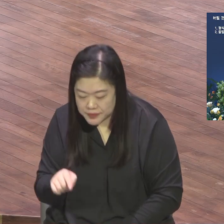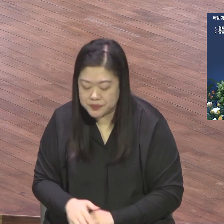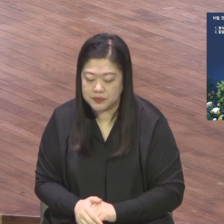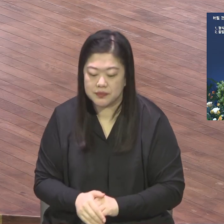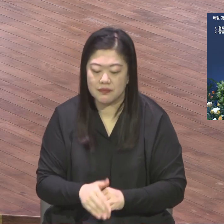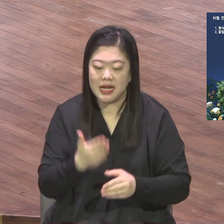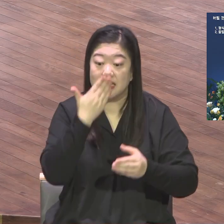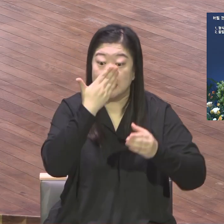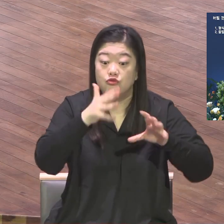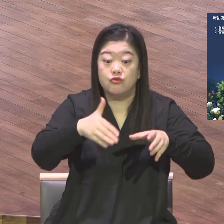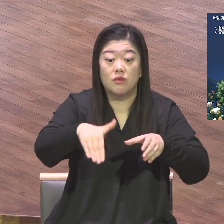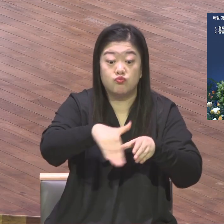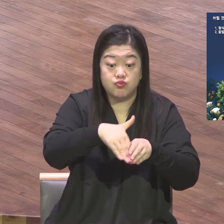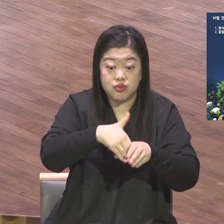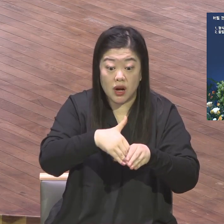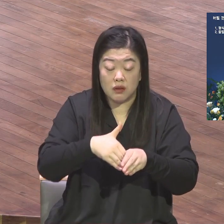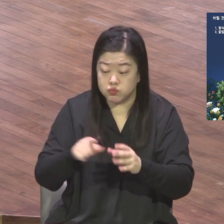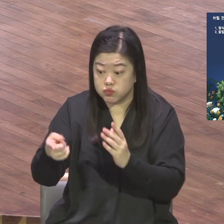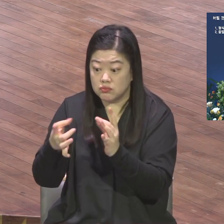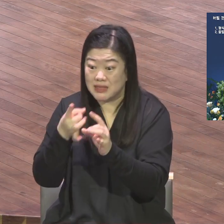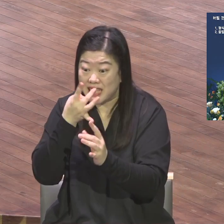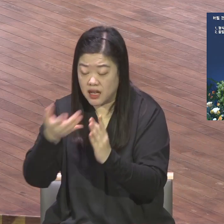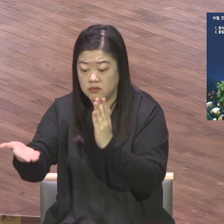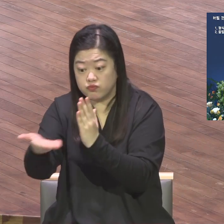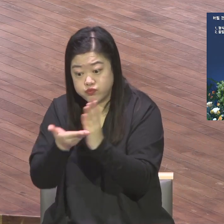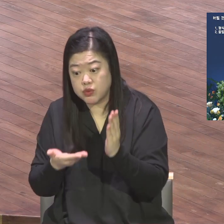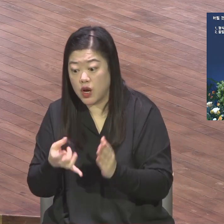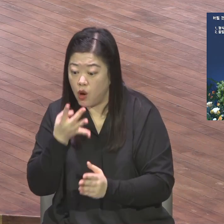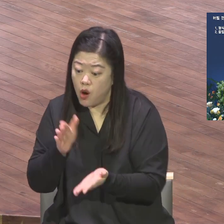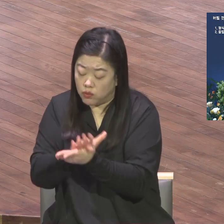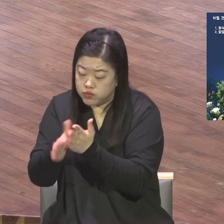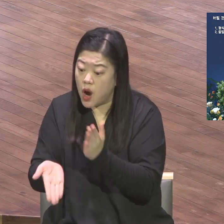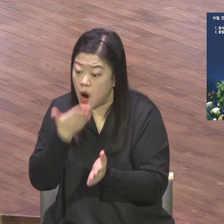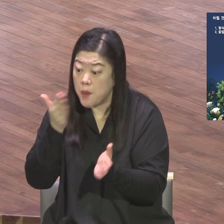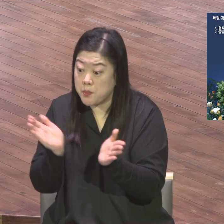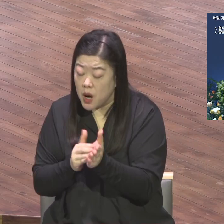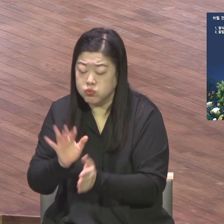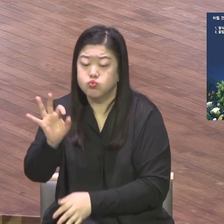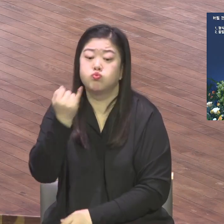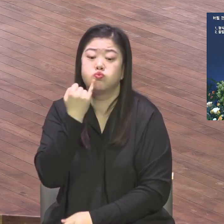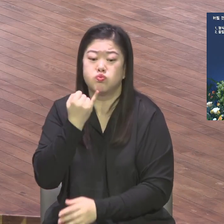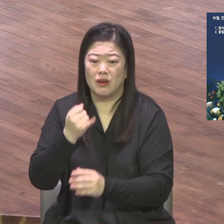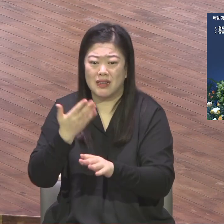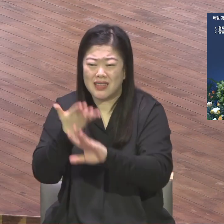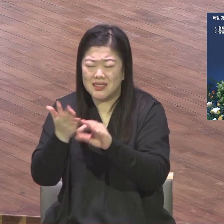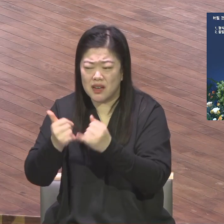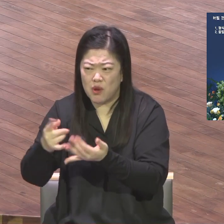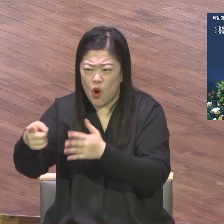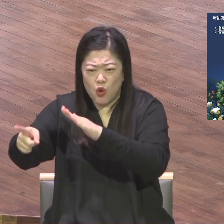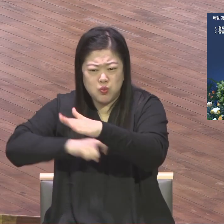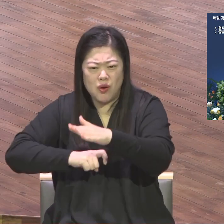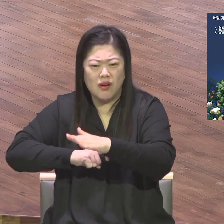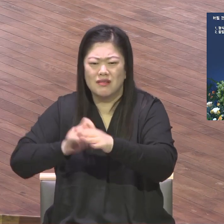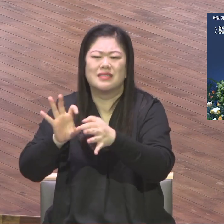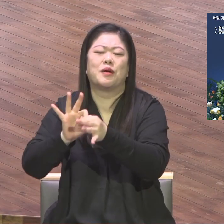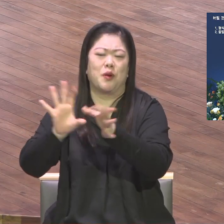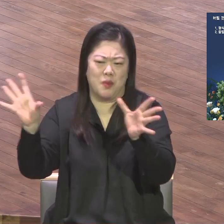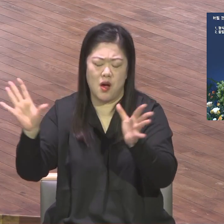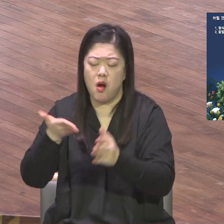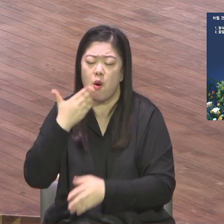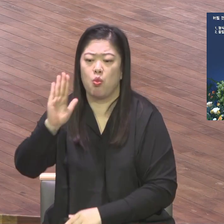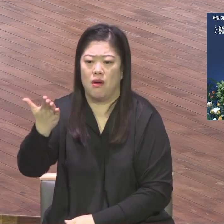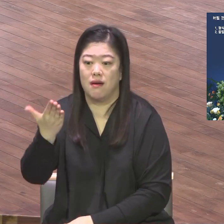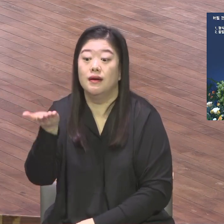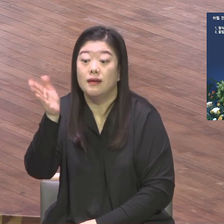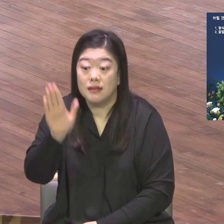문화적 관습에서는 별 문제가 아니에요. 그런데 이 문제가 뭐냐 이 날이 안식이라는 거예요. 안식. 자, 이들이 가지고